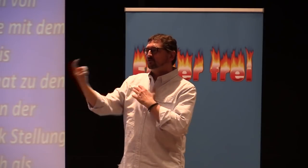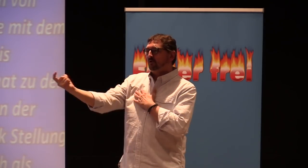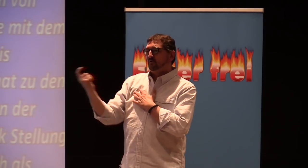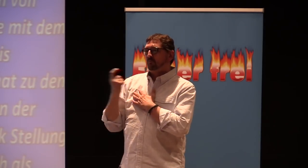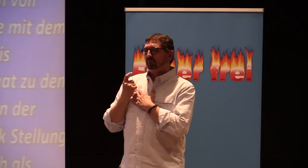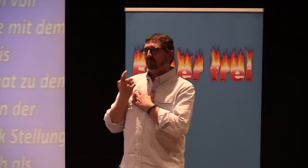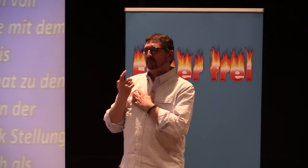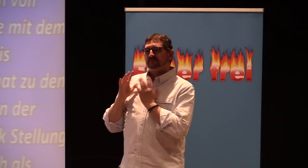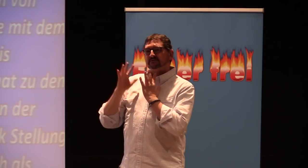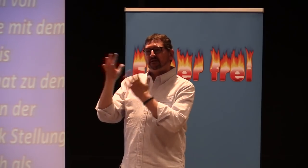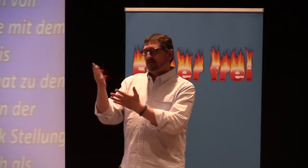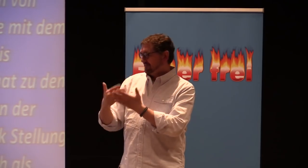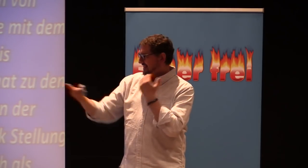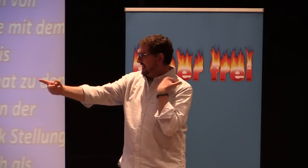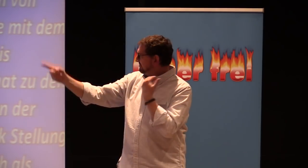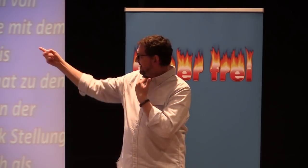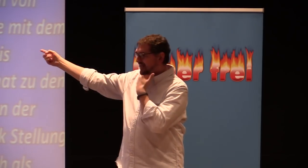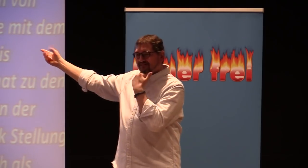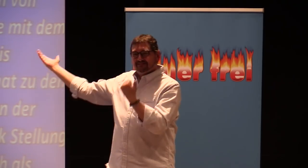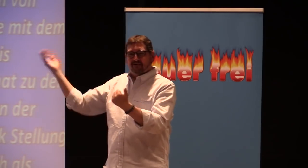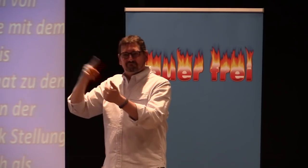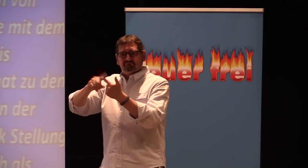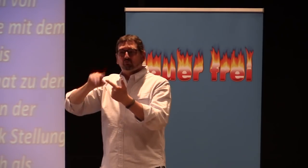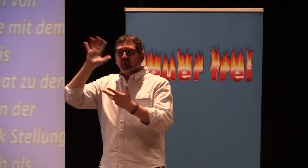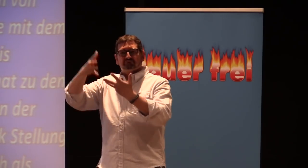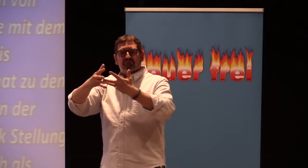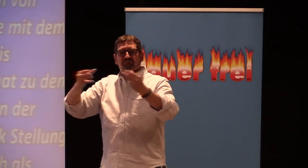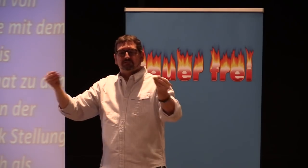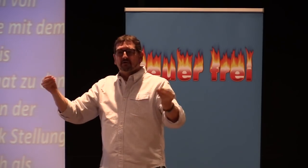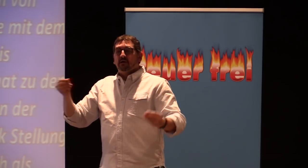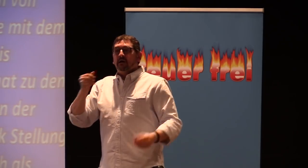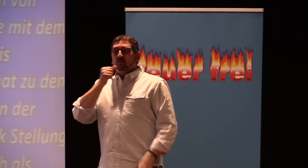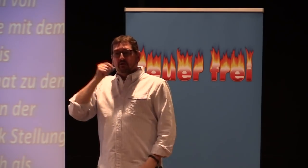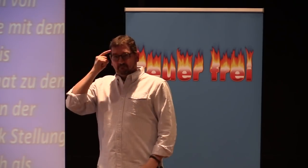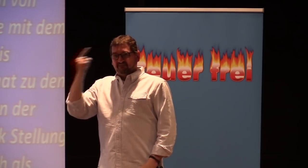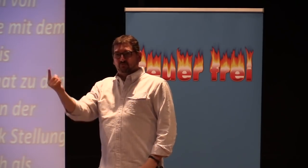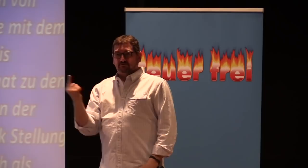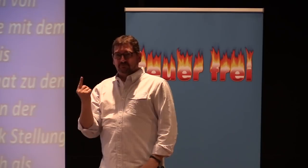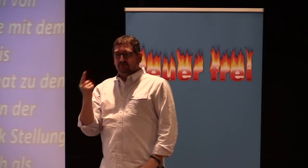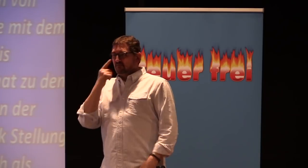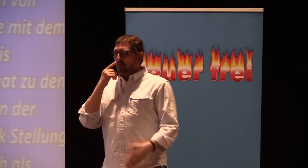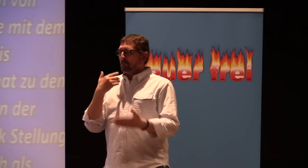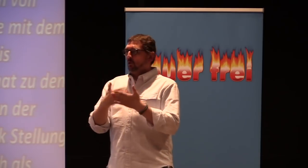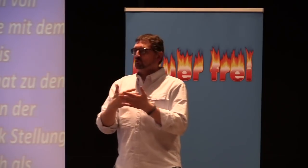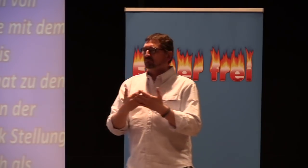Ist den Jugendlichen überhaupt bewusst, wie es in 10 Jahren, wie die Gesellschaft in 10 Jahren aussieht?